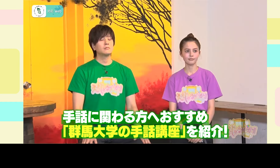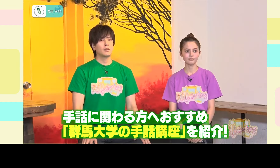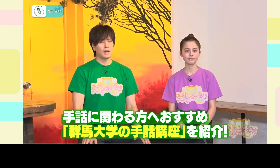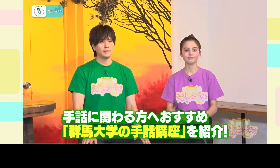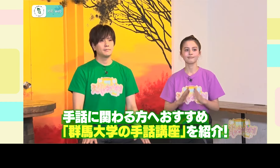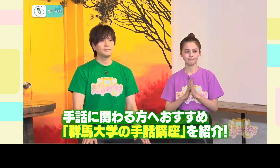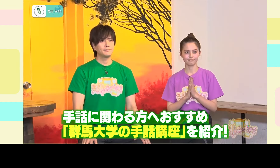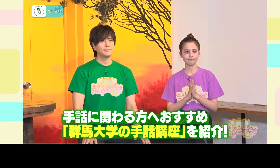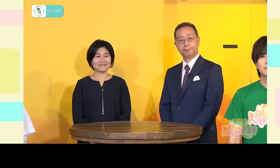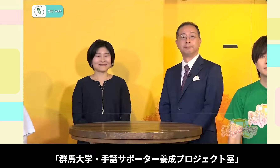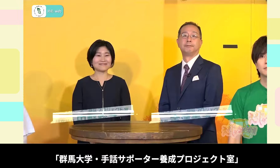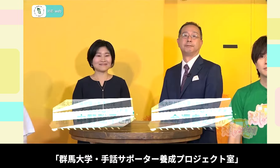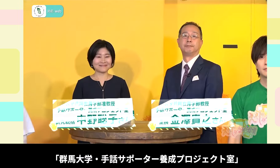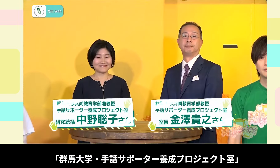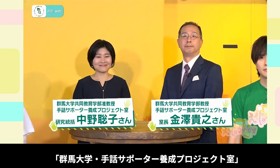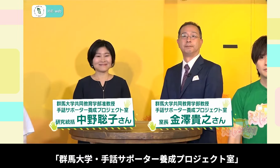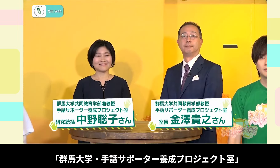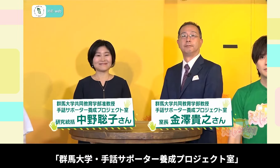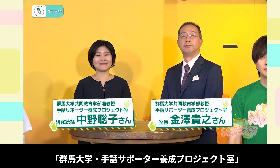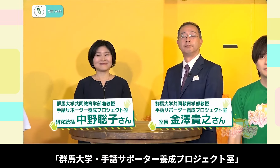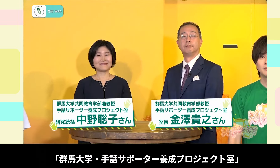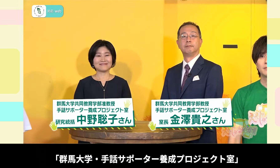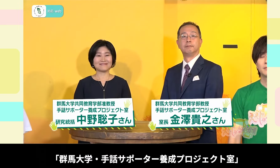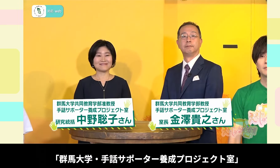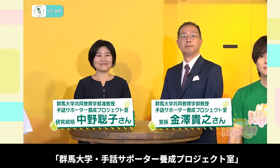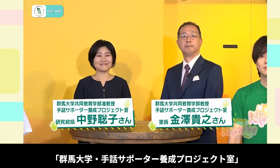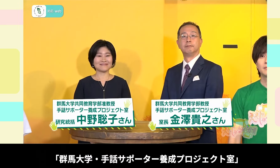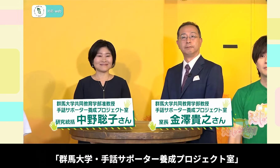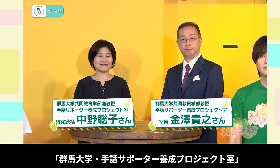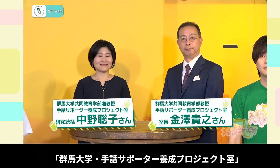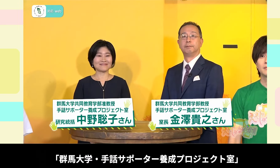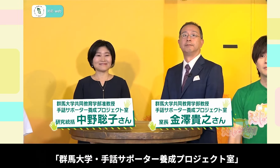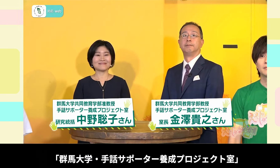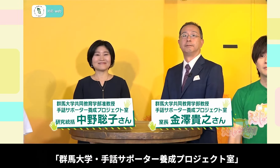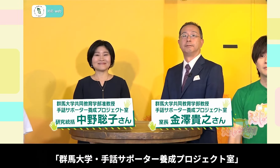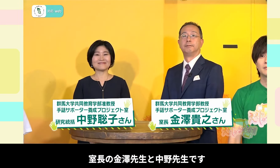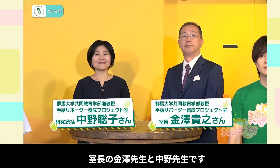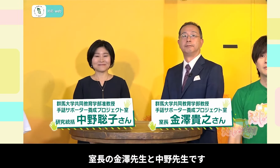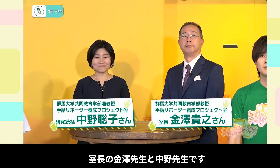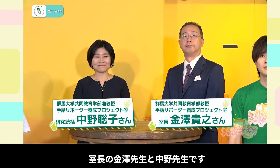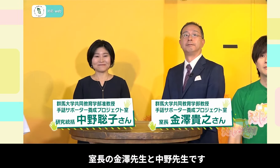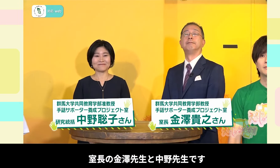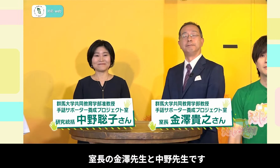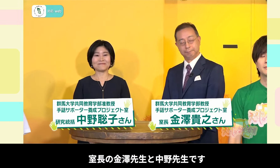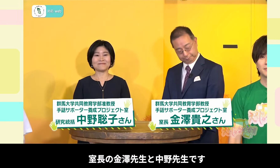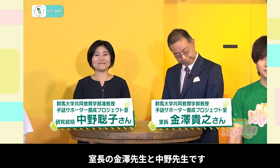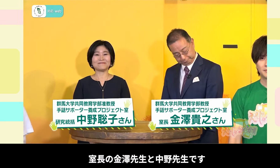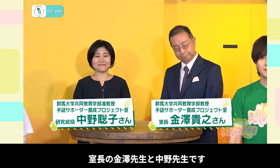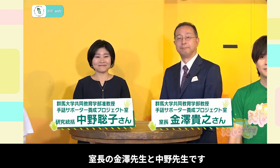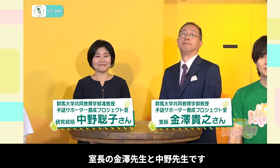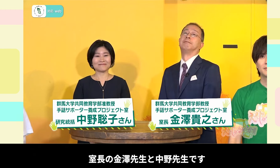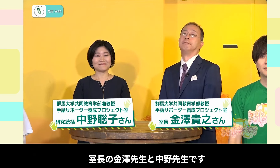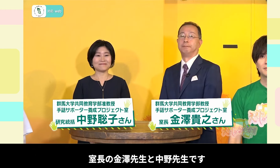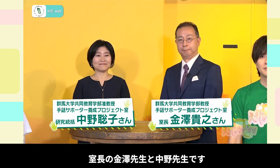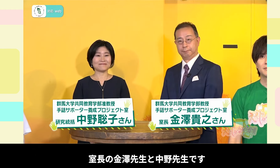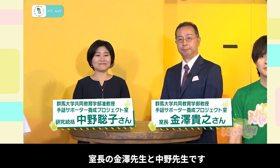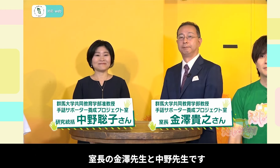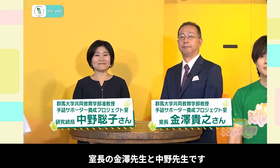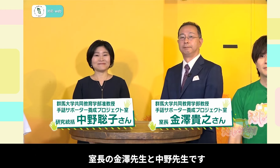。群馬大学手話サポーター養成プロジェクト室室長の金澤先生と中野先生です。よろし